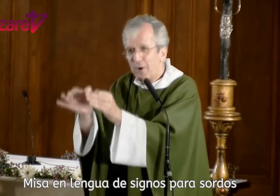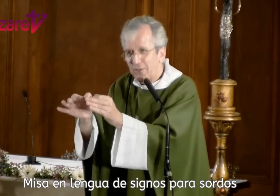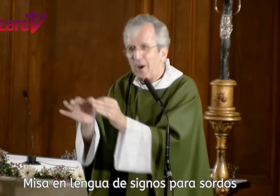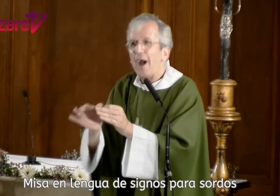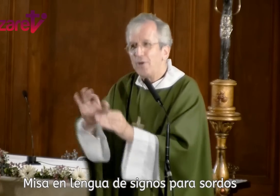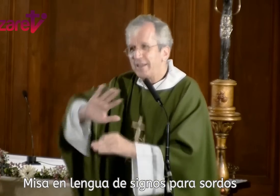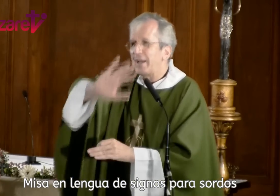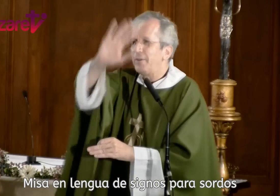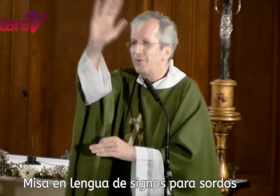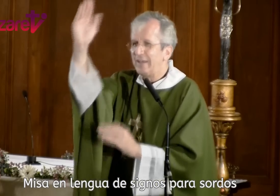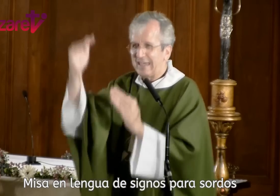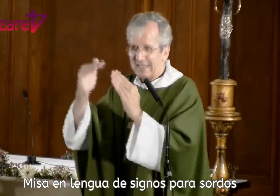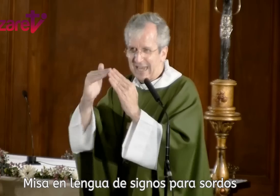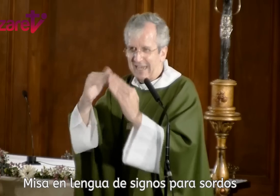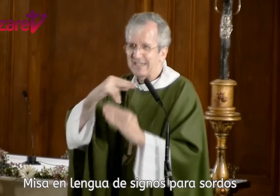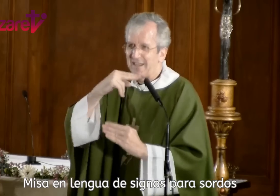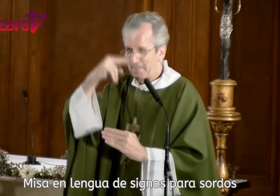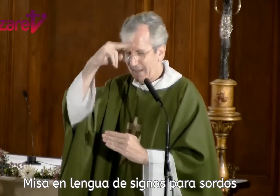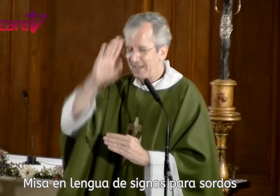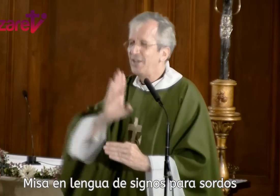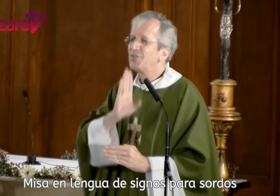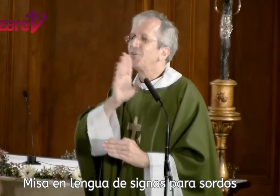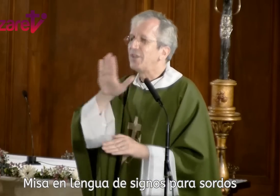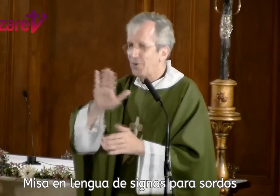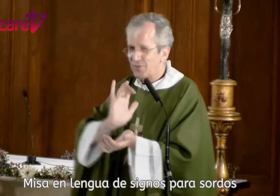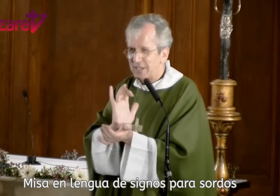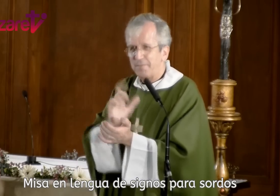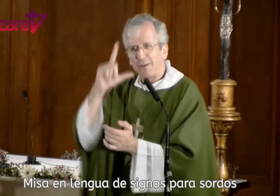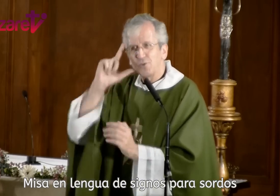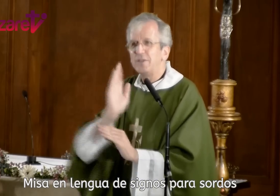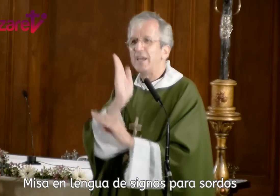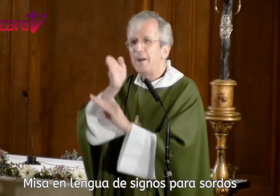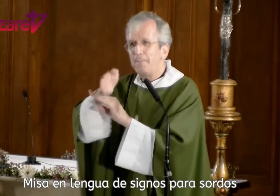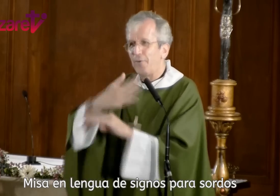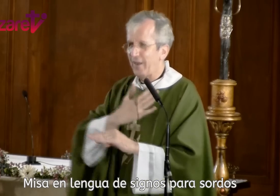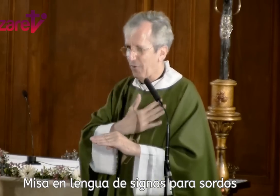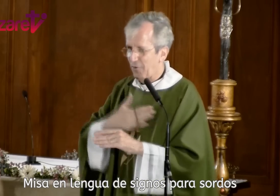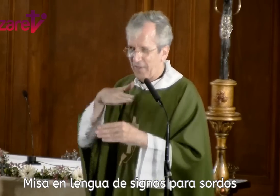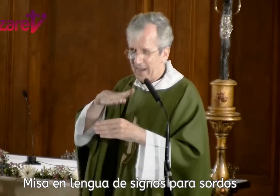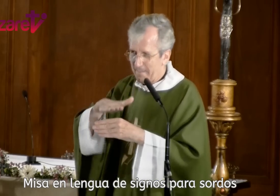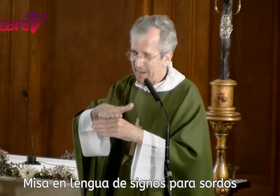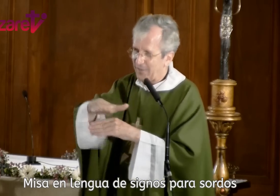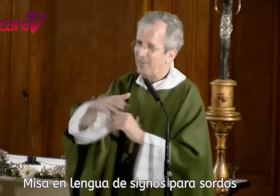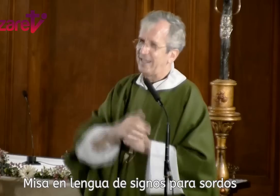puerto, a buen término, que es la casa del Padre, donde todos esperamos un día poder gozar para toda la